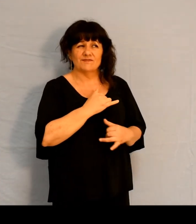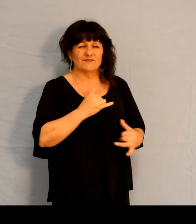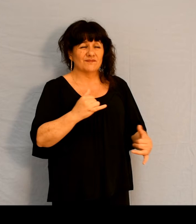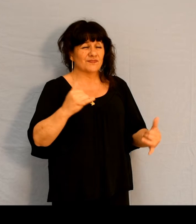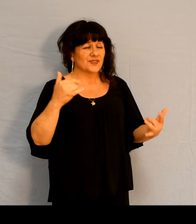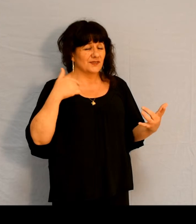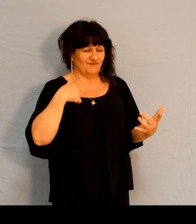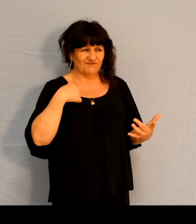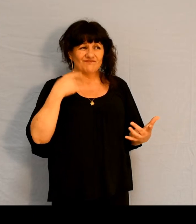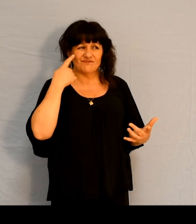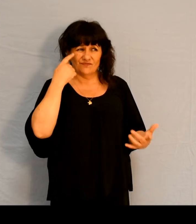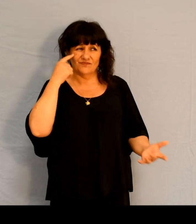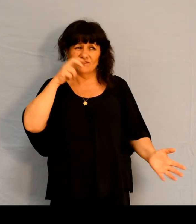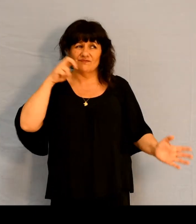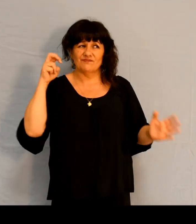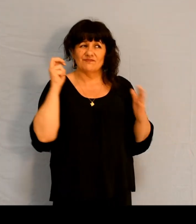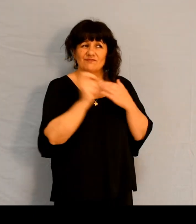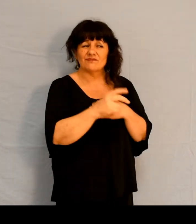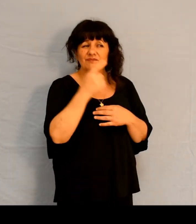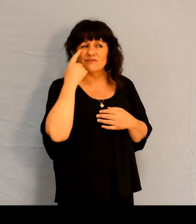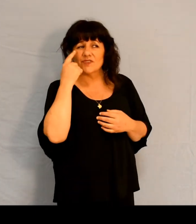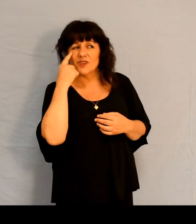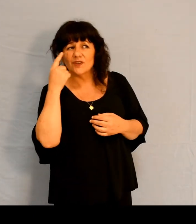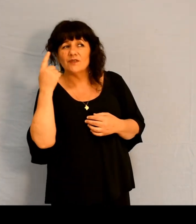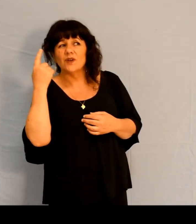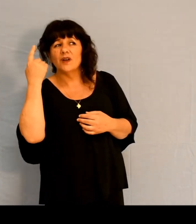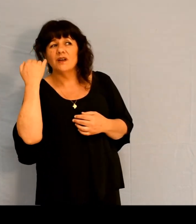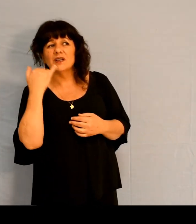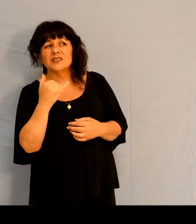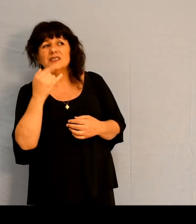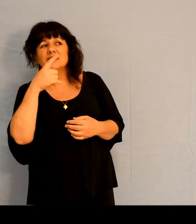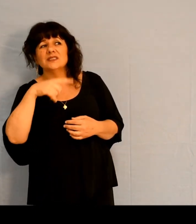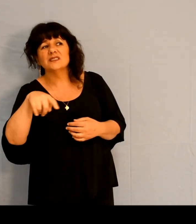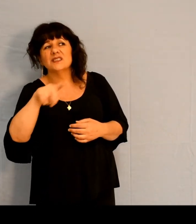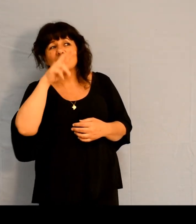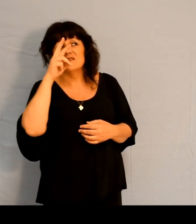Si c'est faux, je le reconnaîtrai.